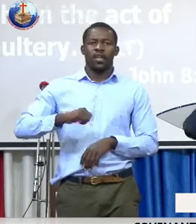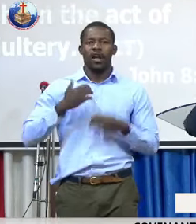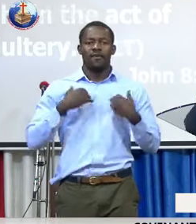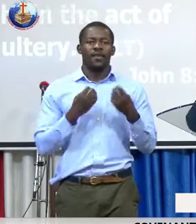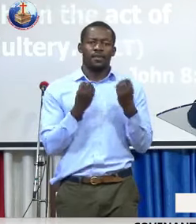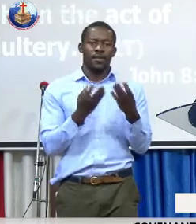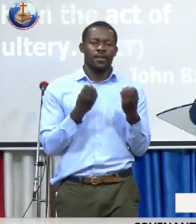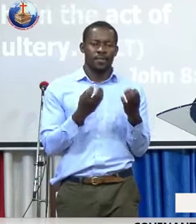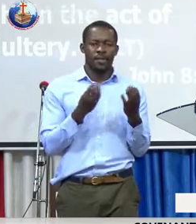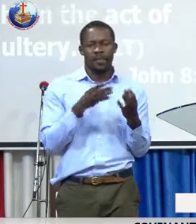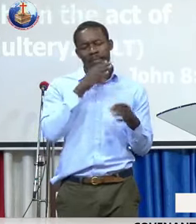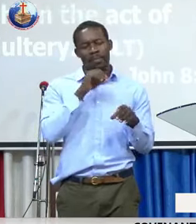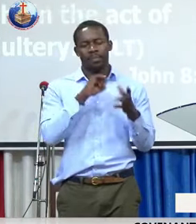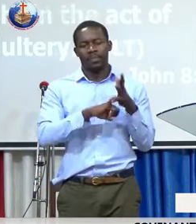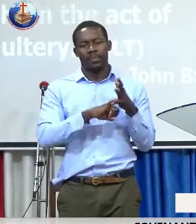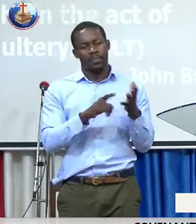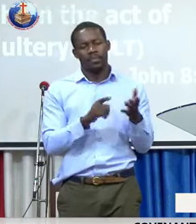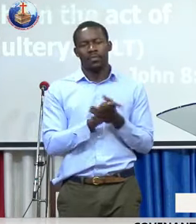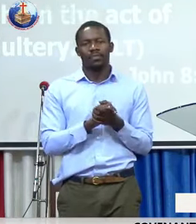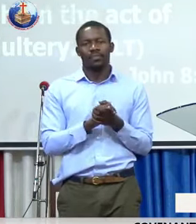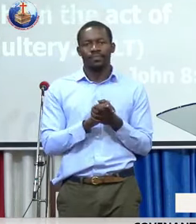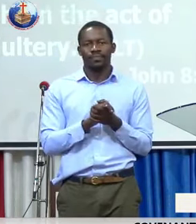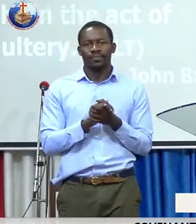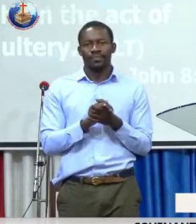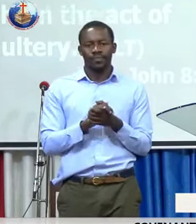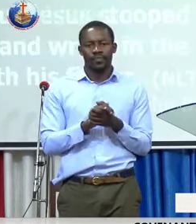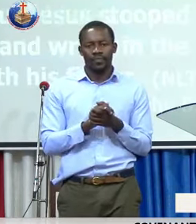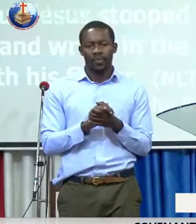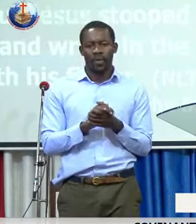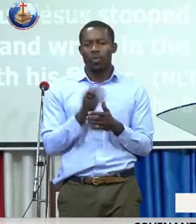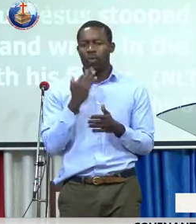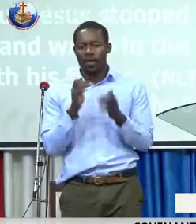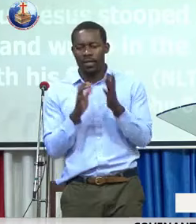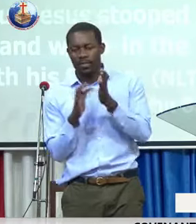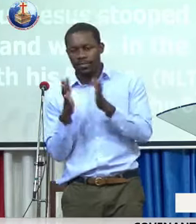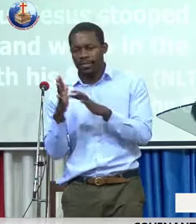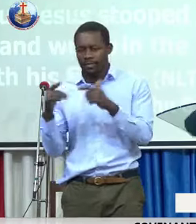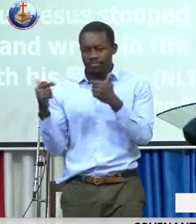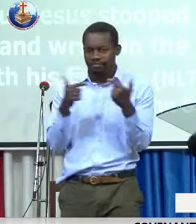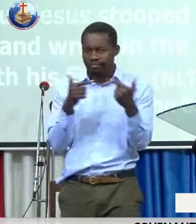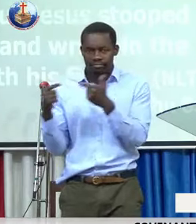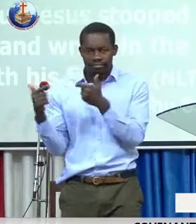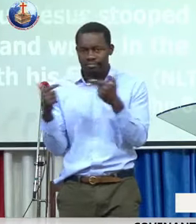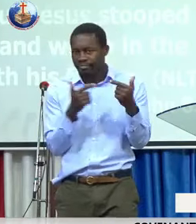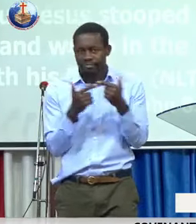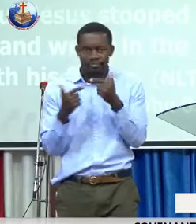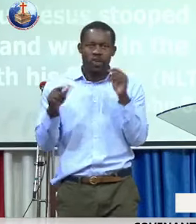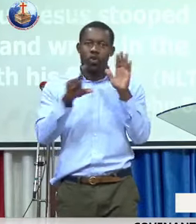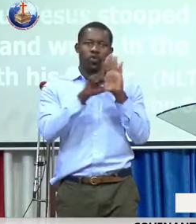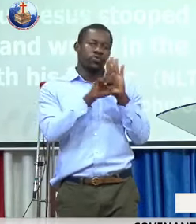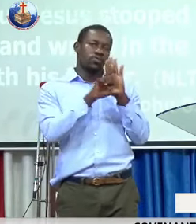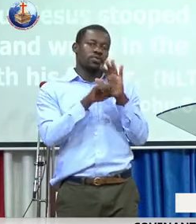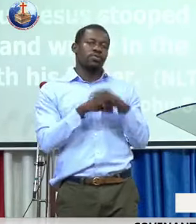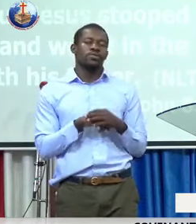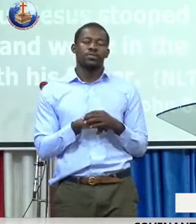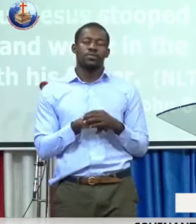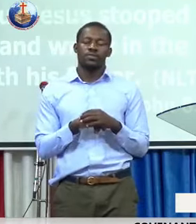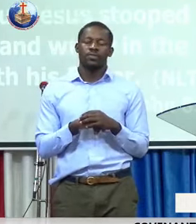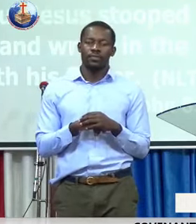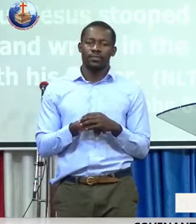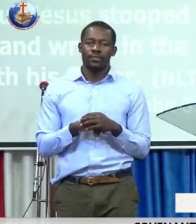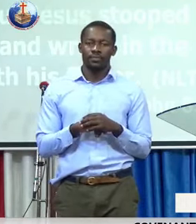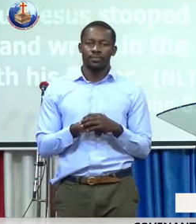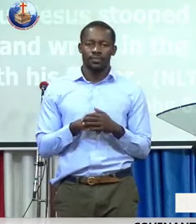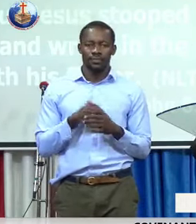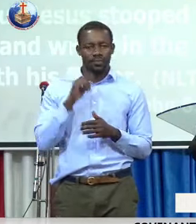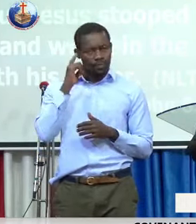apigwe. So that they can cause Jesus to be at conflict with one of two laws. Ili wasababishe Yesu Kristo kukua na